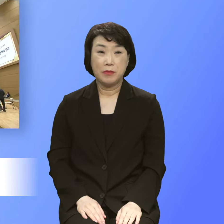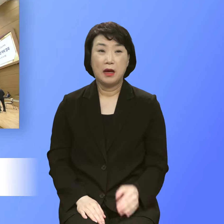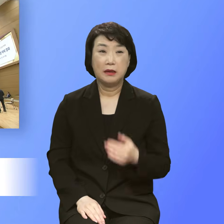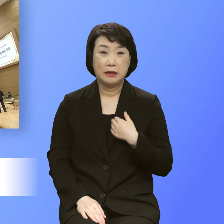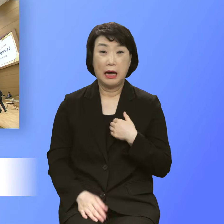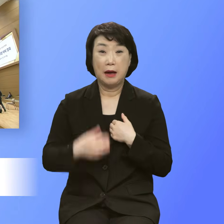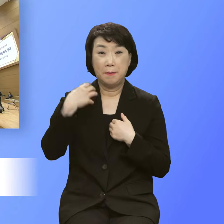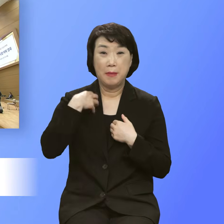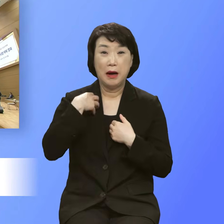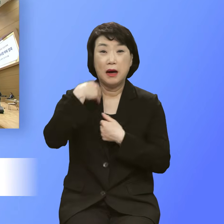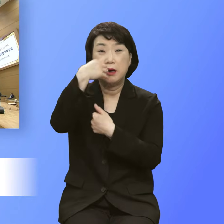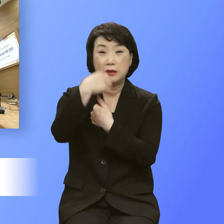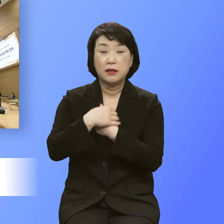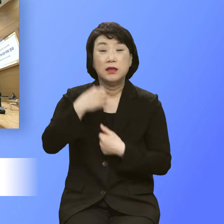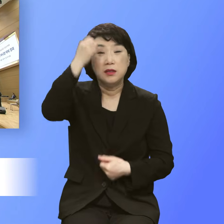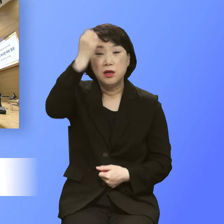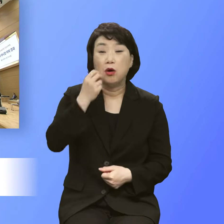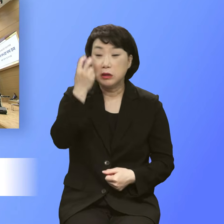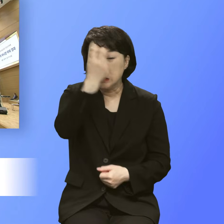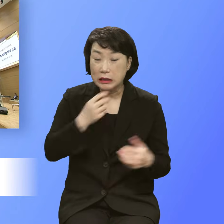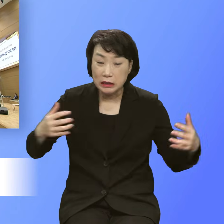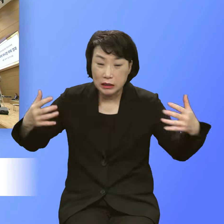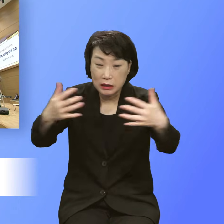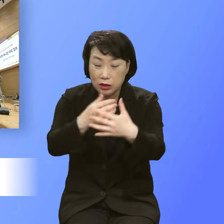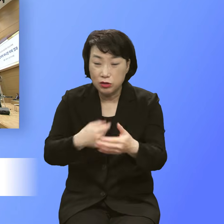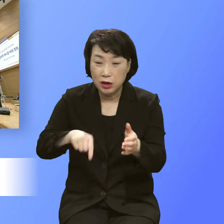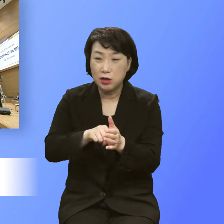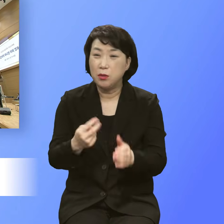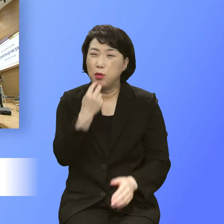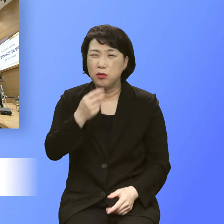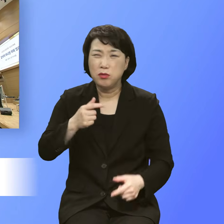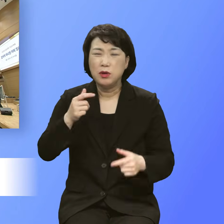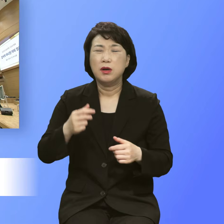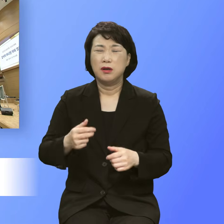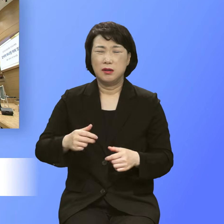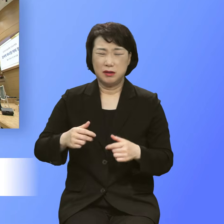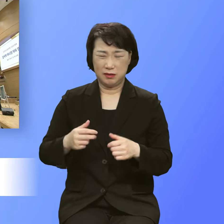내가 맡은 영혼들 지키기 위해서 목숨을 걸어본 적이 있어요?